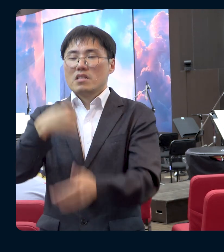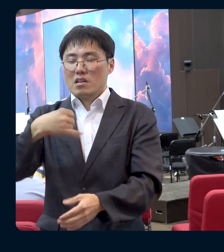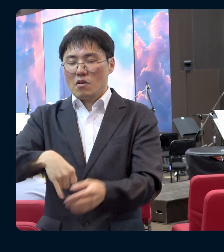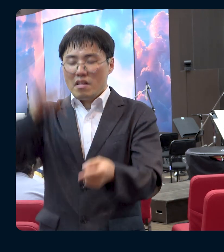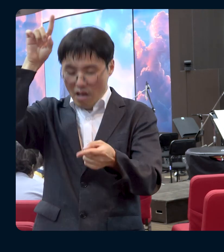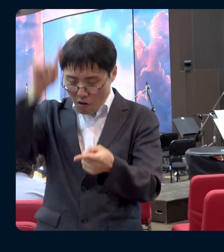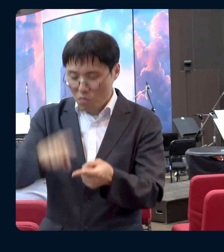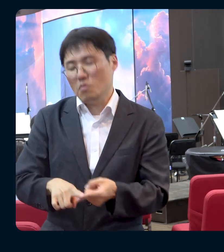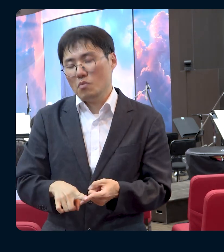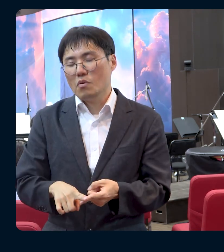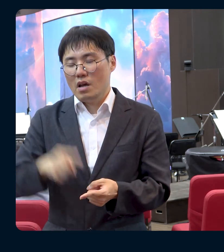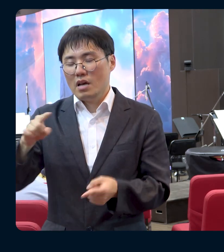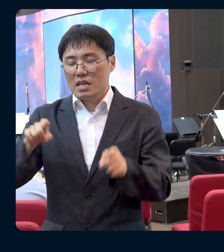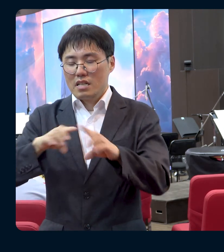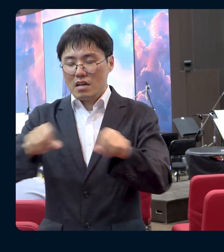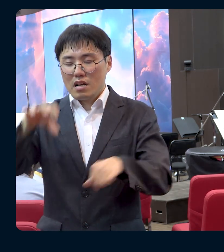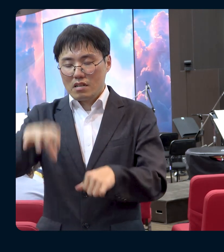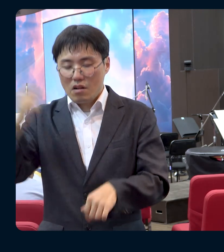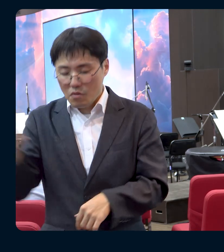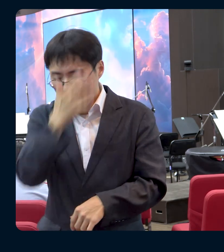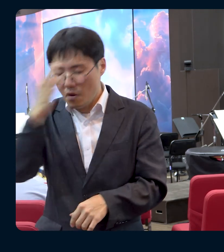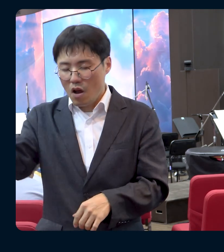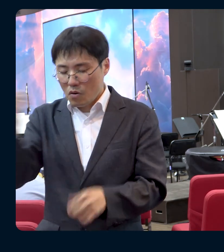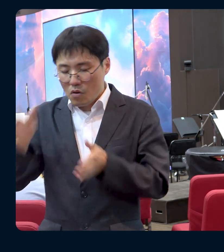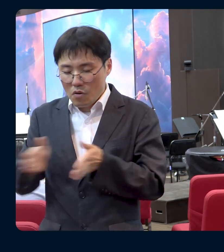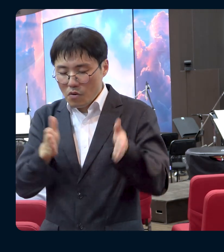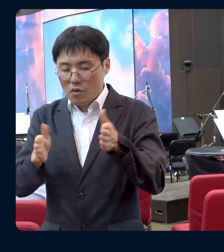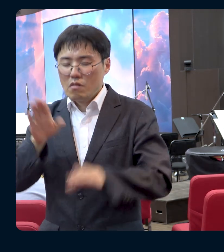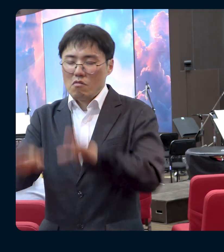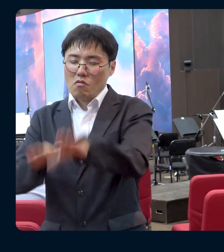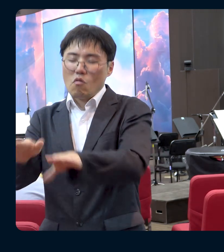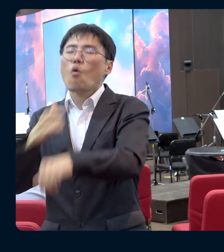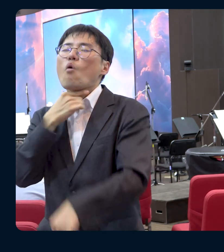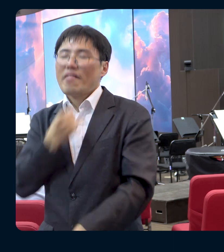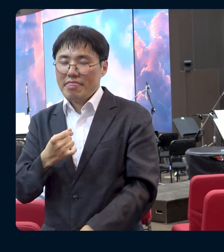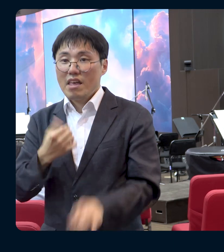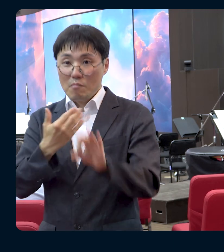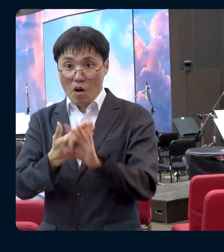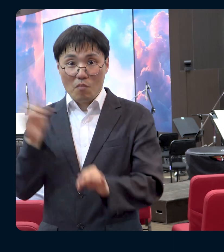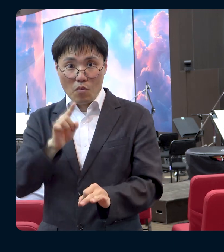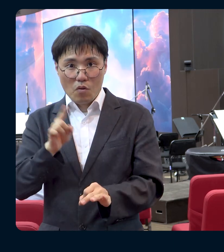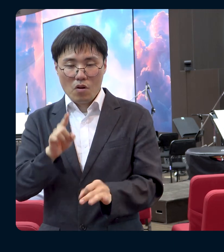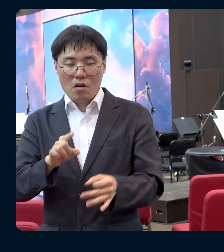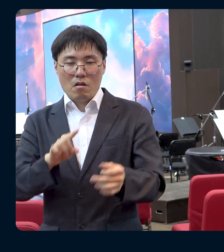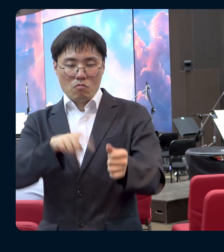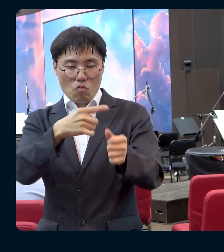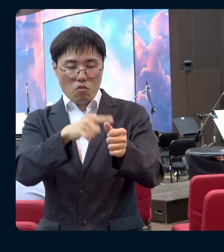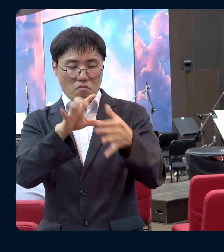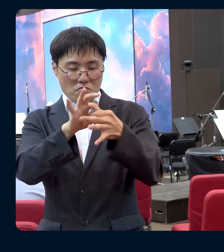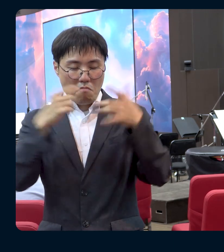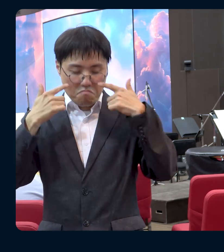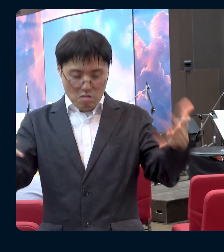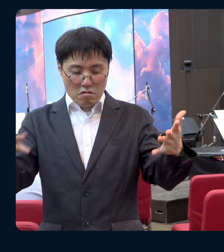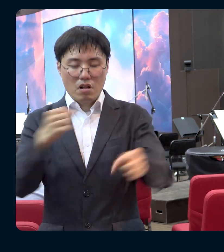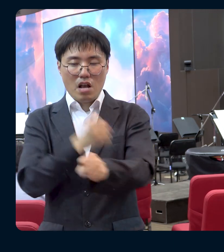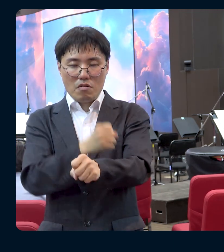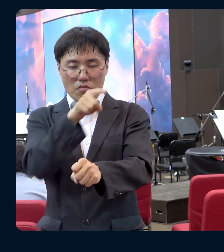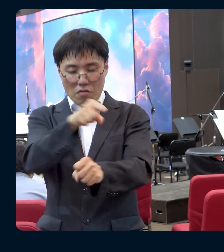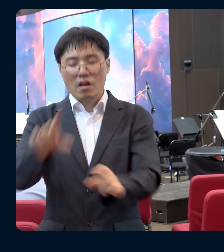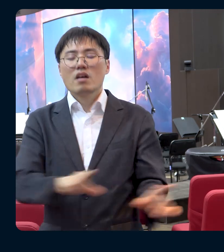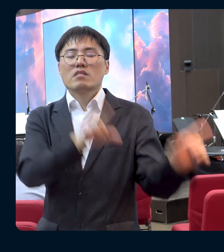여러분, 정말 하나님의 자녀로 이 땅 가운데 아름답게 거룩의 길을 걷기 원한다고 한다면